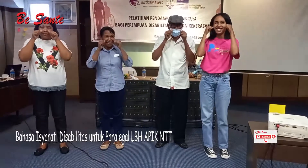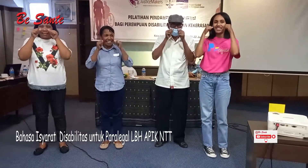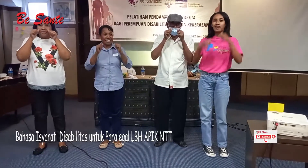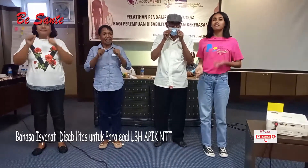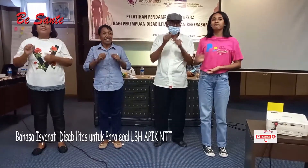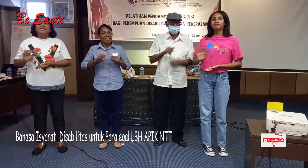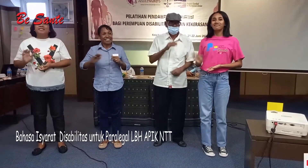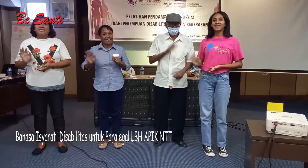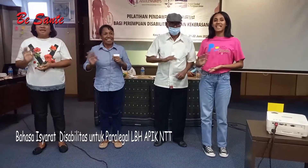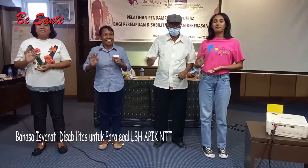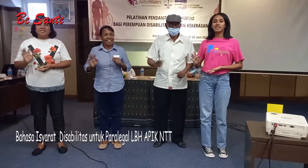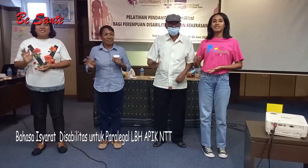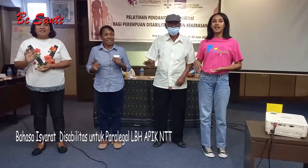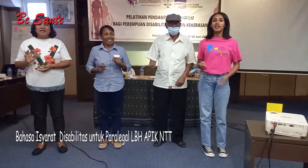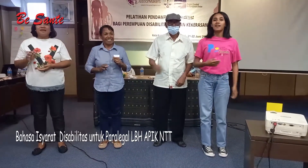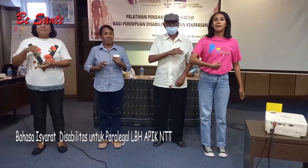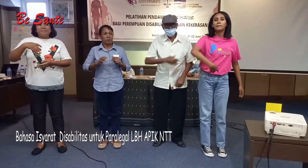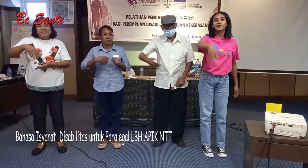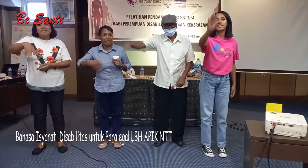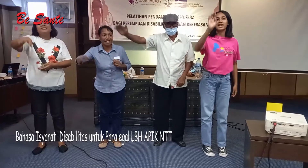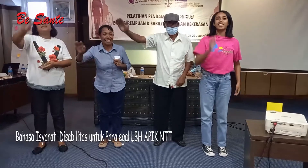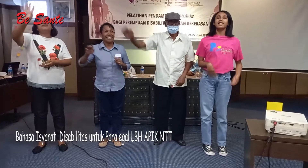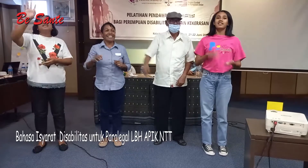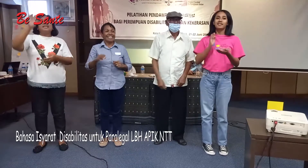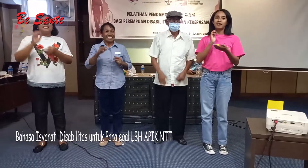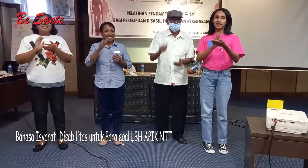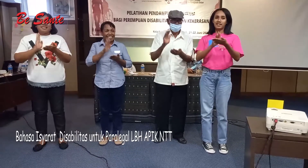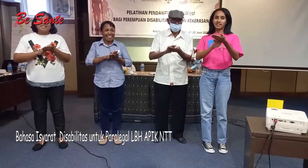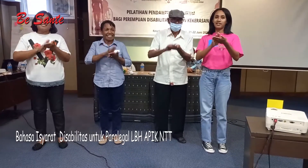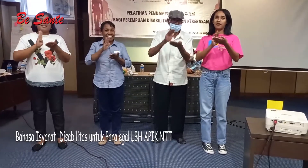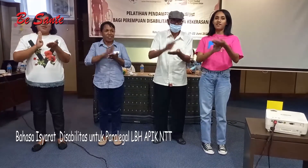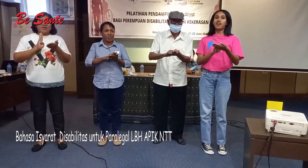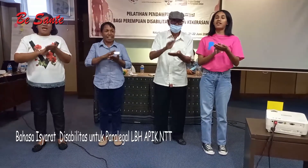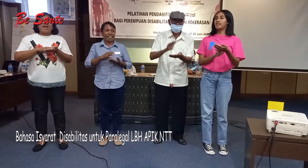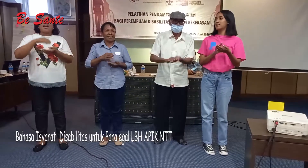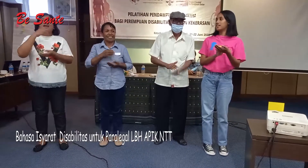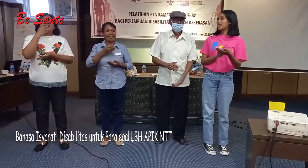sedih tidak bisa pergi ke sekolah.